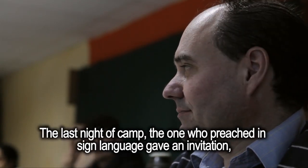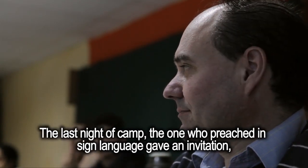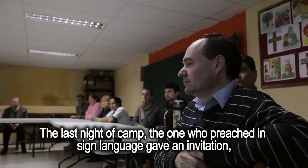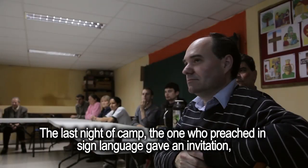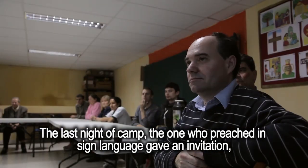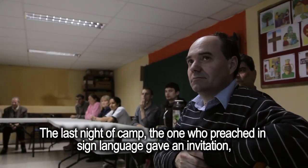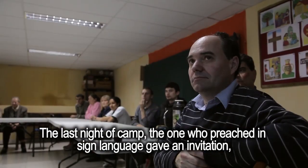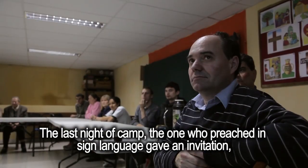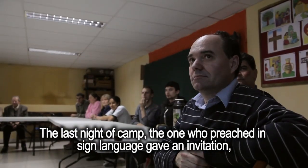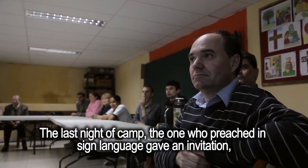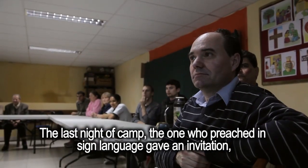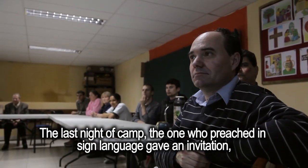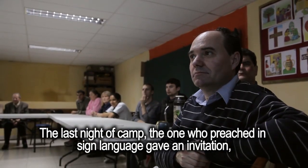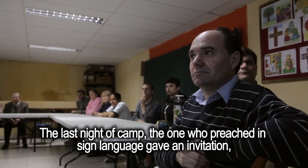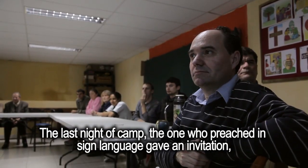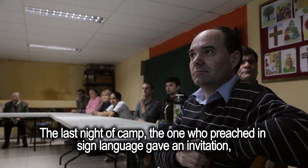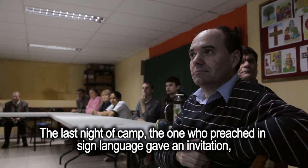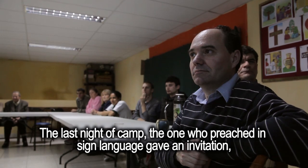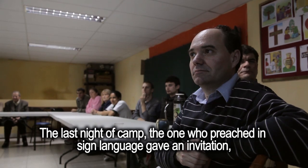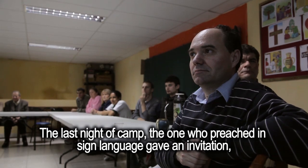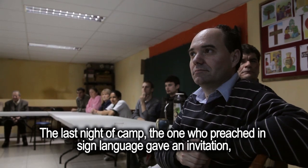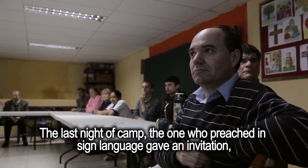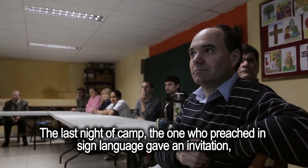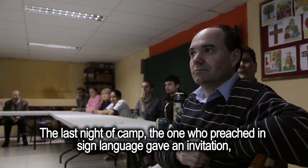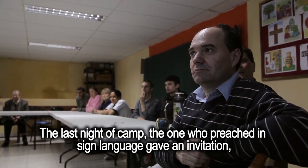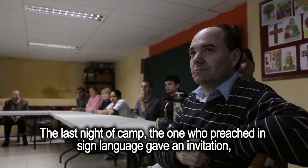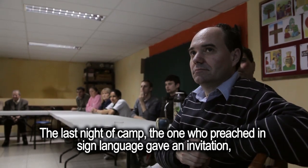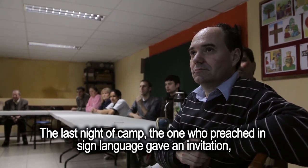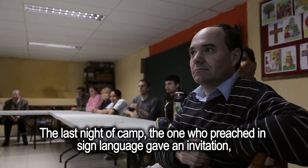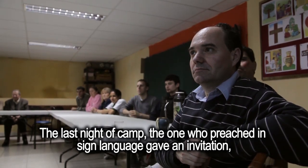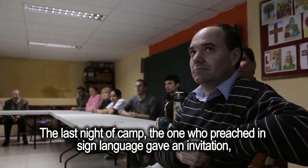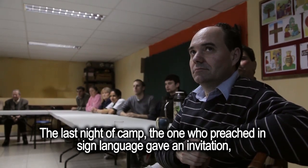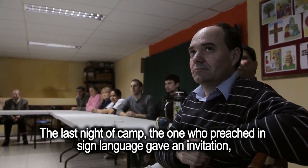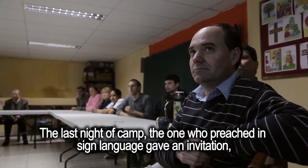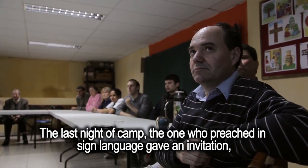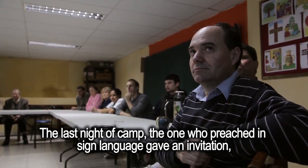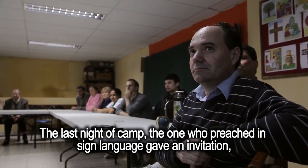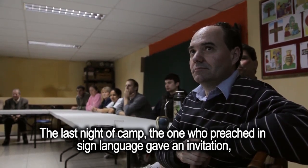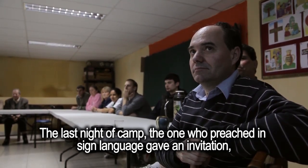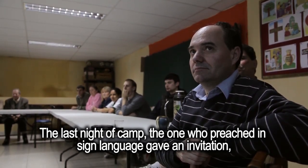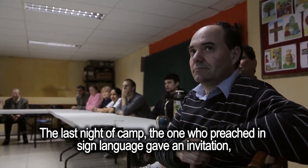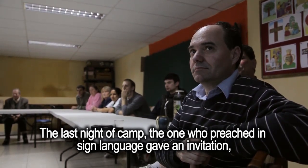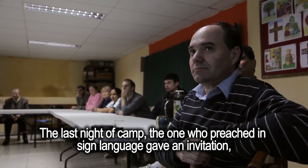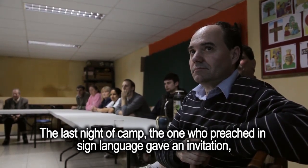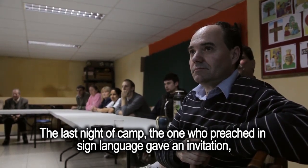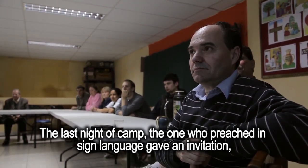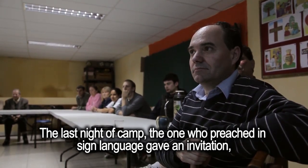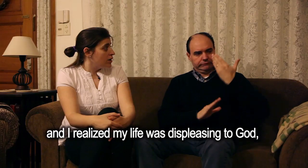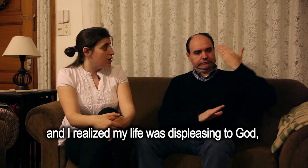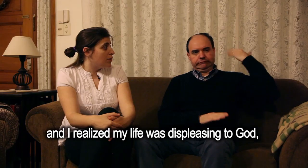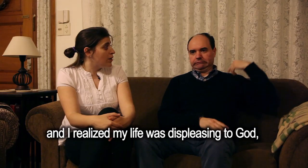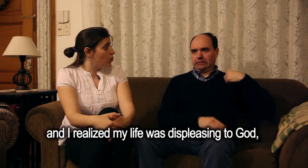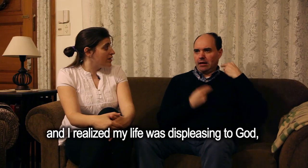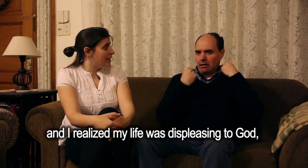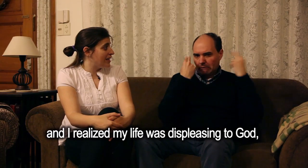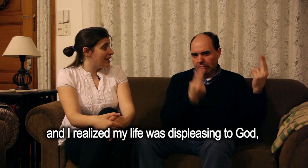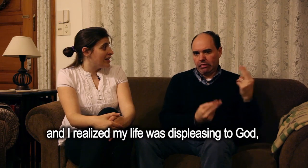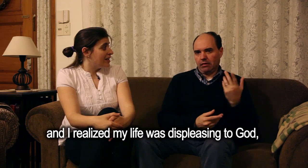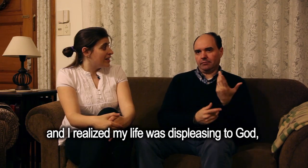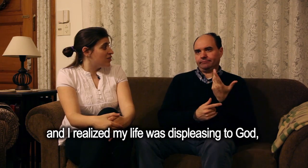del campamento, el que predicaba en lengua de señas dio una invitación y me di cuenta que llevaba